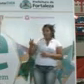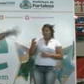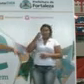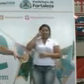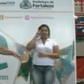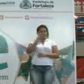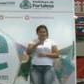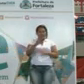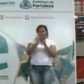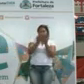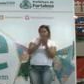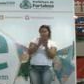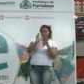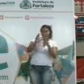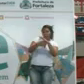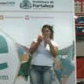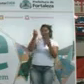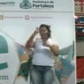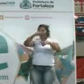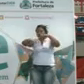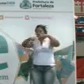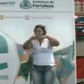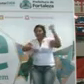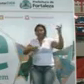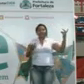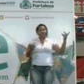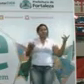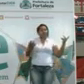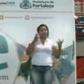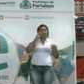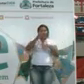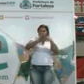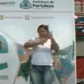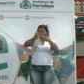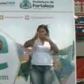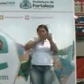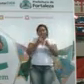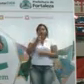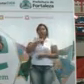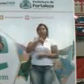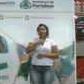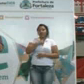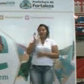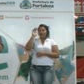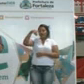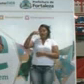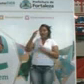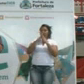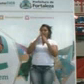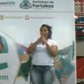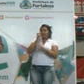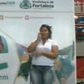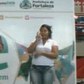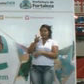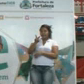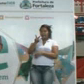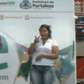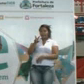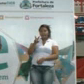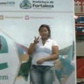pobres roubando ou transando, qualquer coisa, tem alguém na casa do Miranda vendo